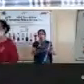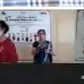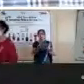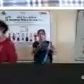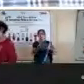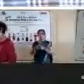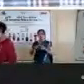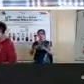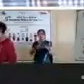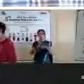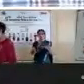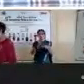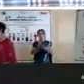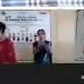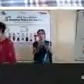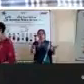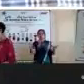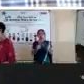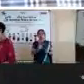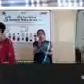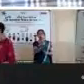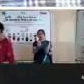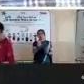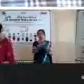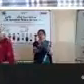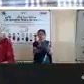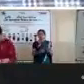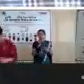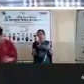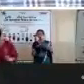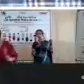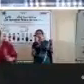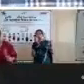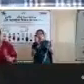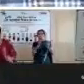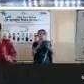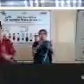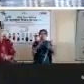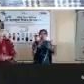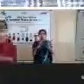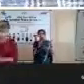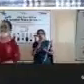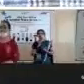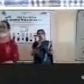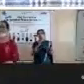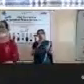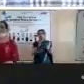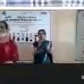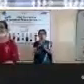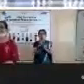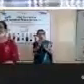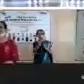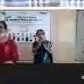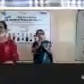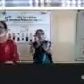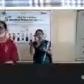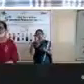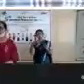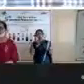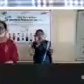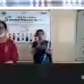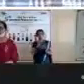समूहों द्वारा आयोजित सहायता कार्यक्रम, आउटरीच और संवेदीकरण कार्यक्रम, कौशल और रोजगार सृजन के लिए जागरूकता अभियान,